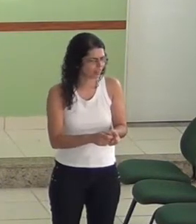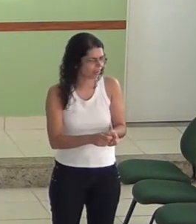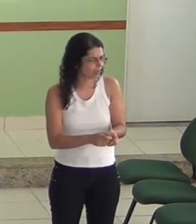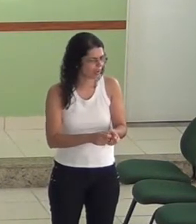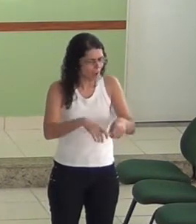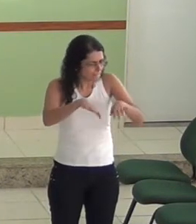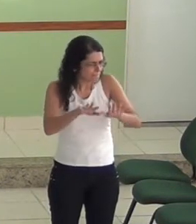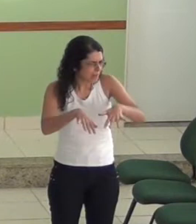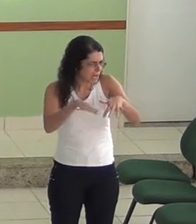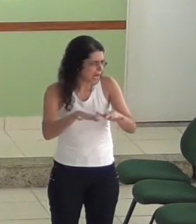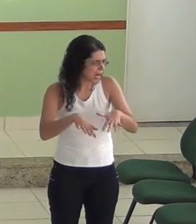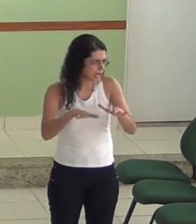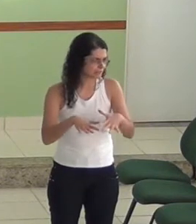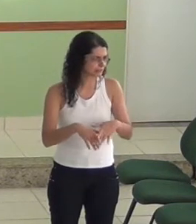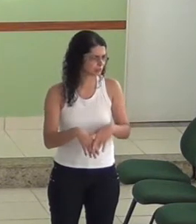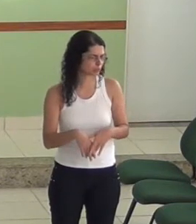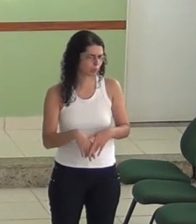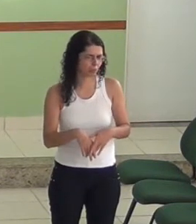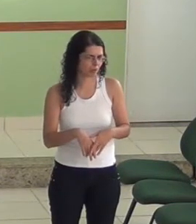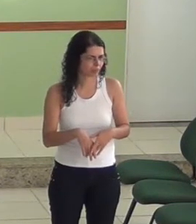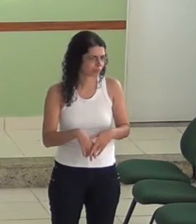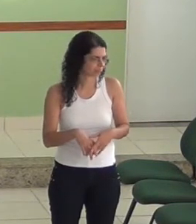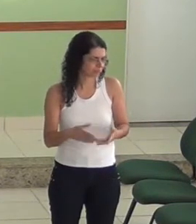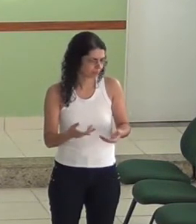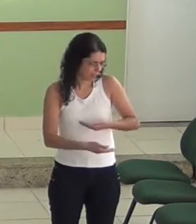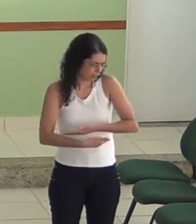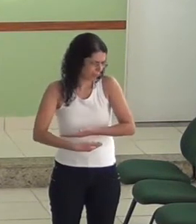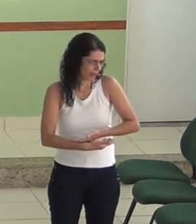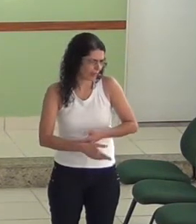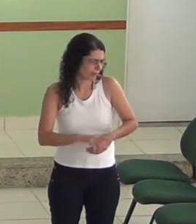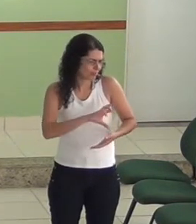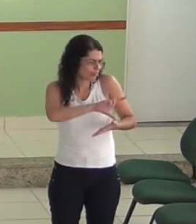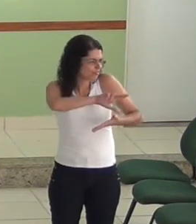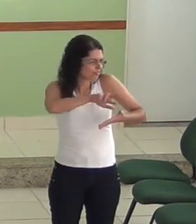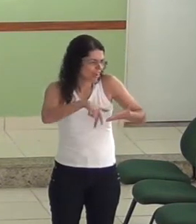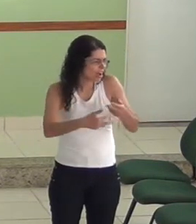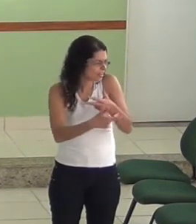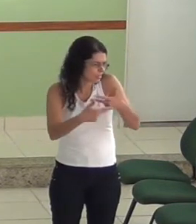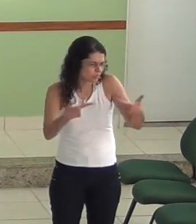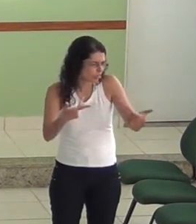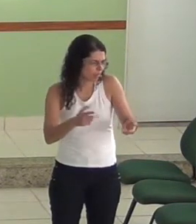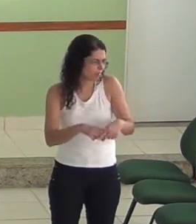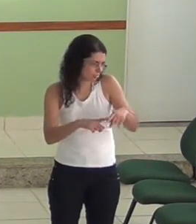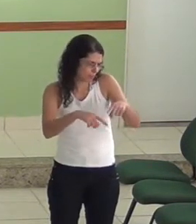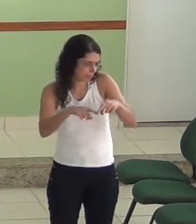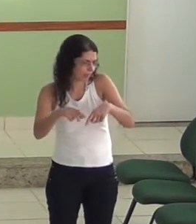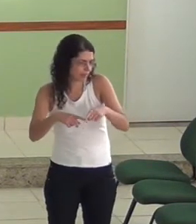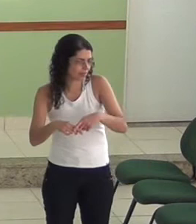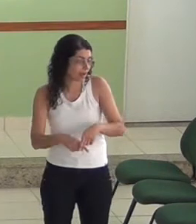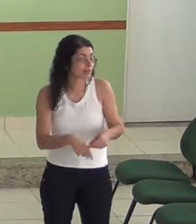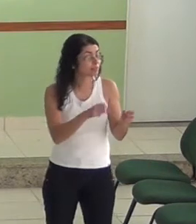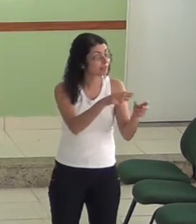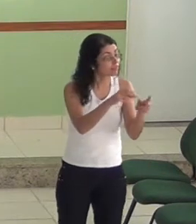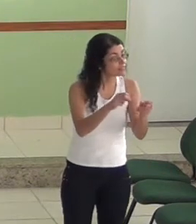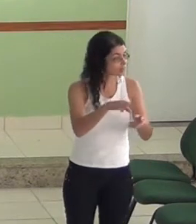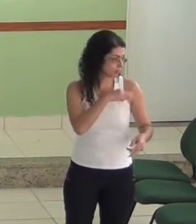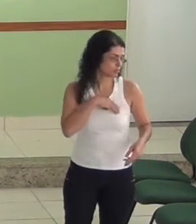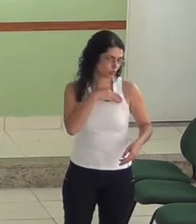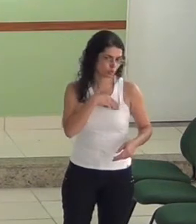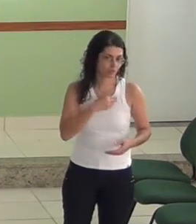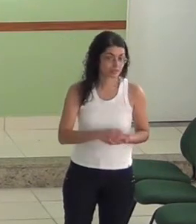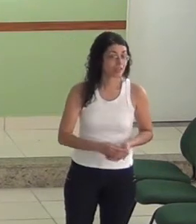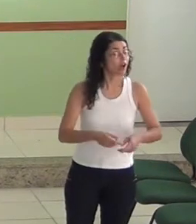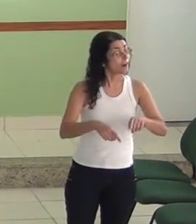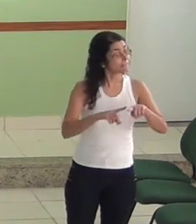também, pode trazer. Então, se o irmão puder contribuir com uma barraca, a gente agradece. Então, para ter a barraca, precisamos